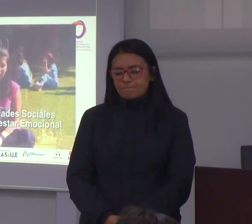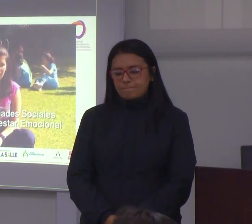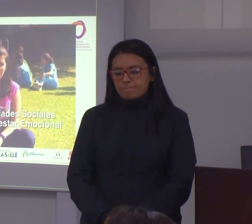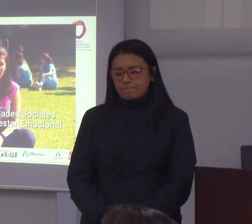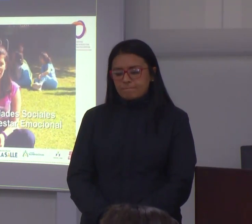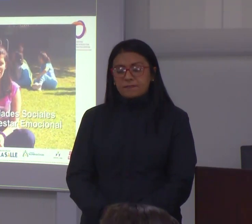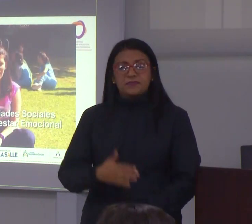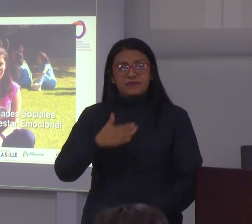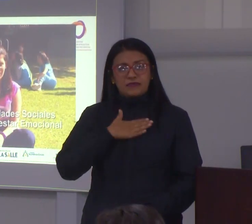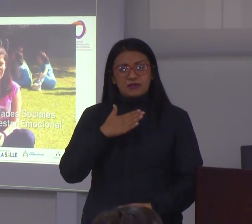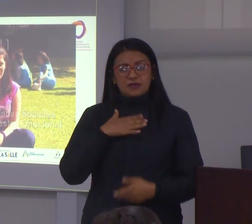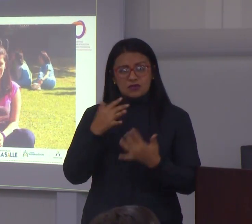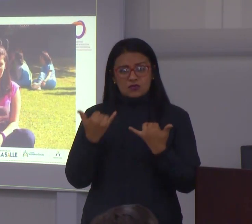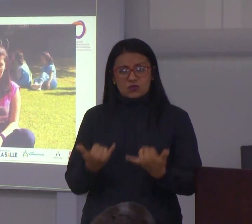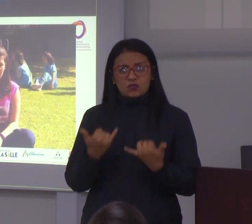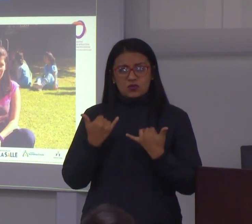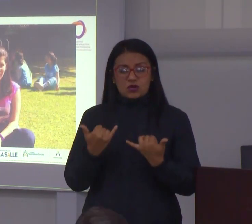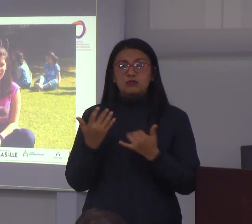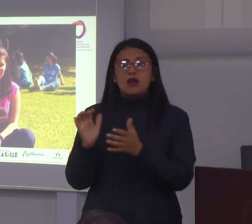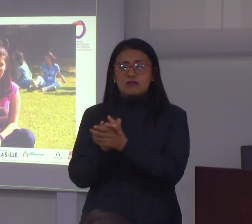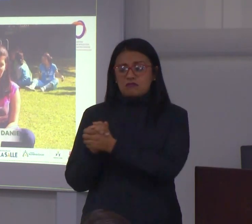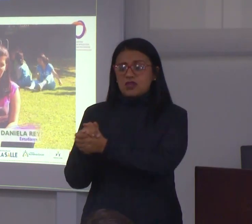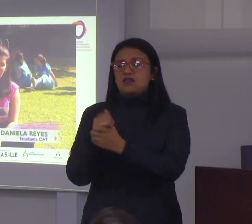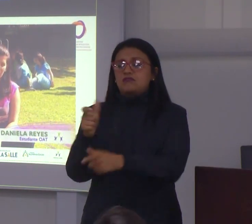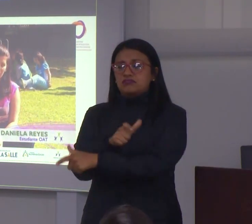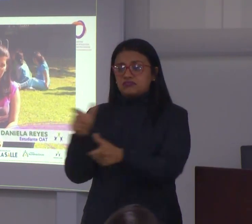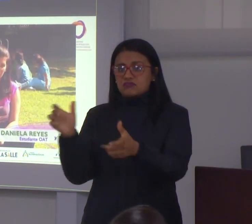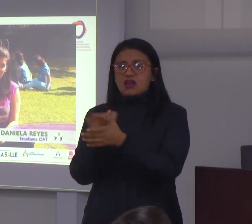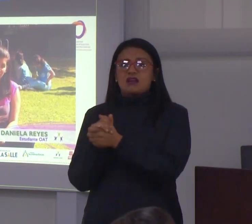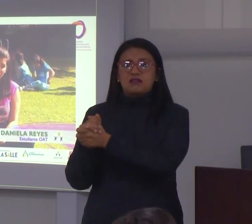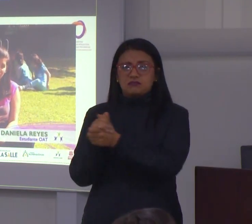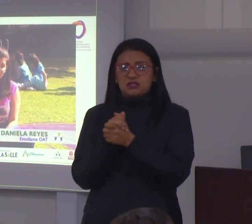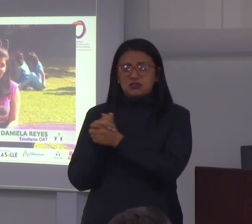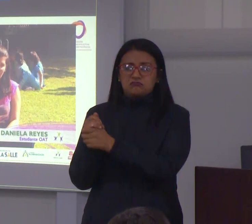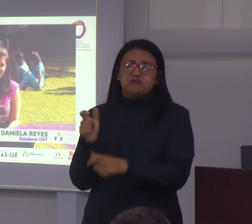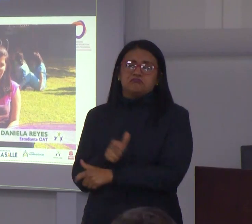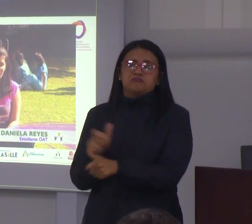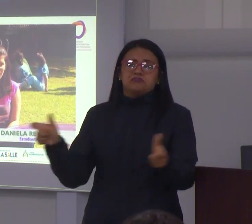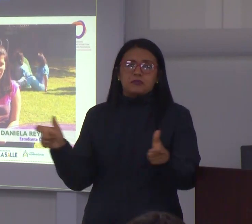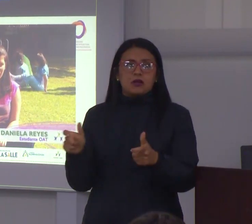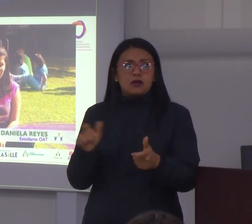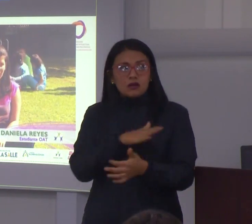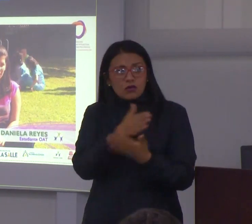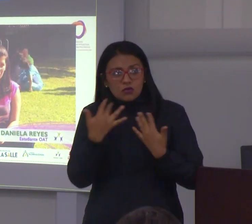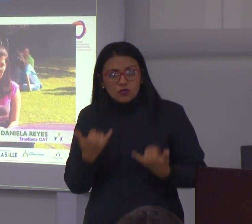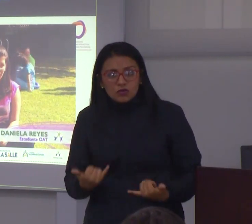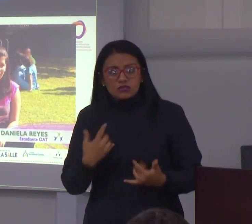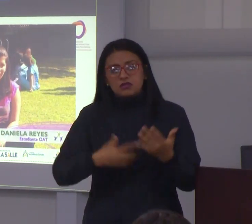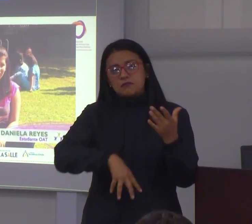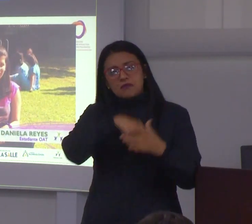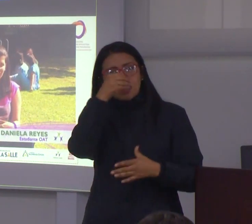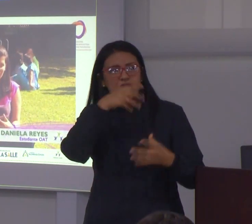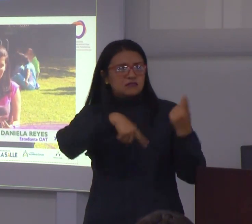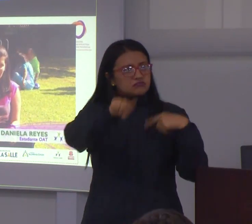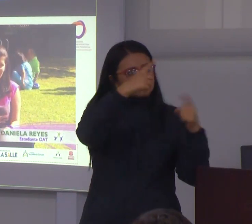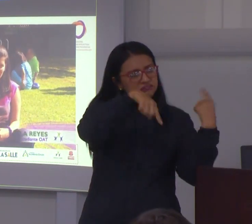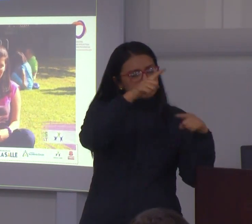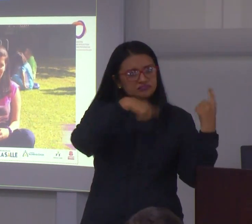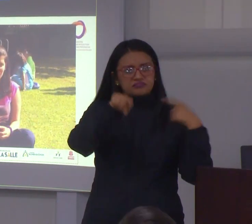Y ahora yo tengo más amigos, antes no tenía más amigos. Ahora salgo más,